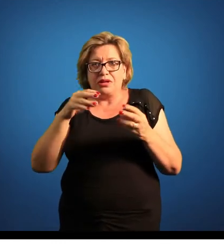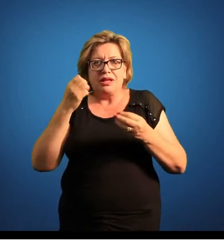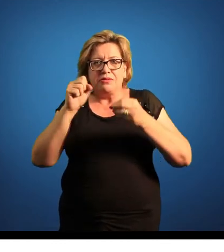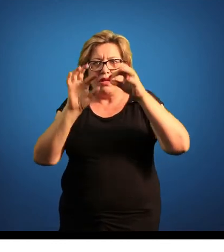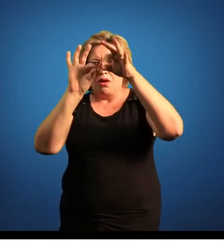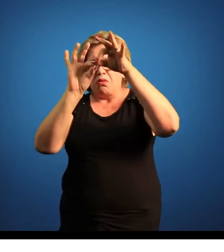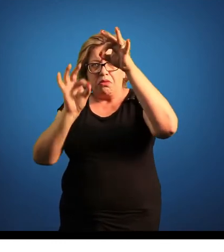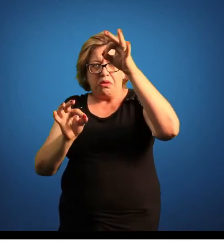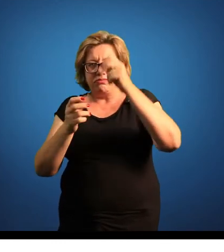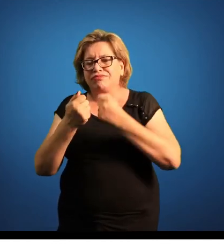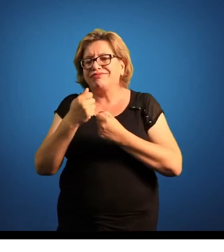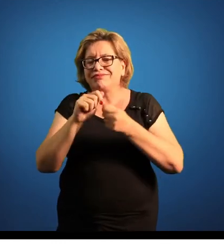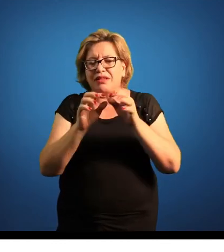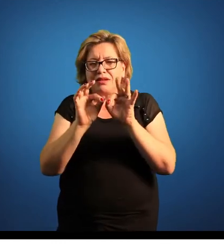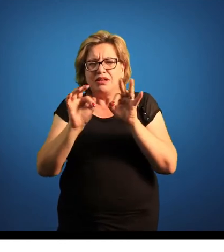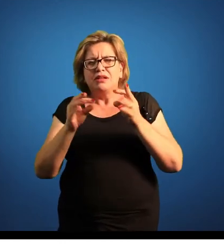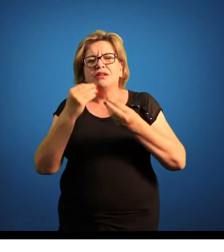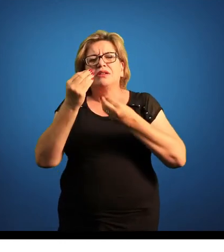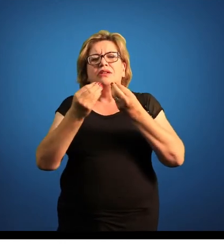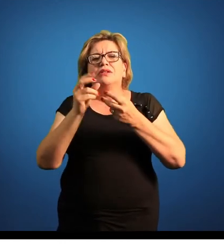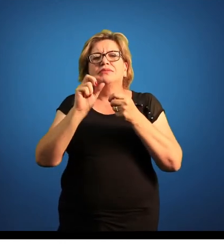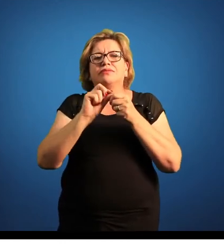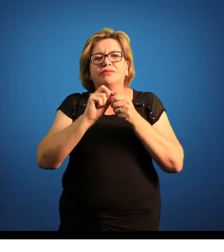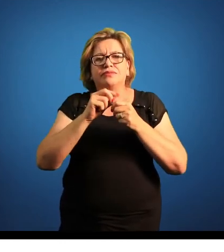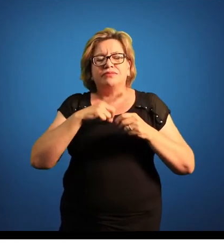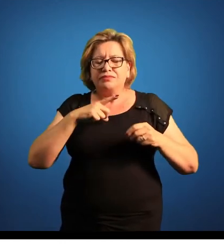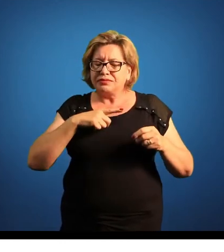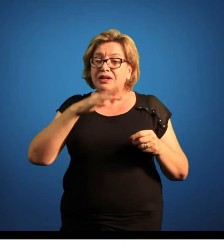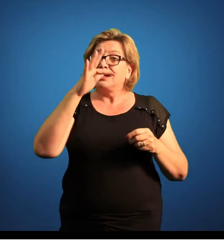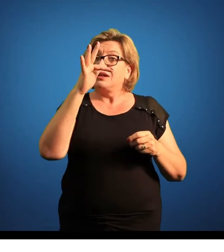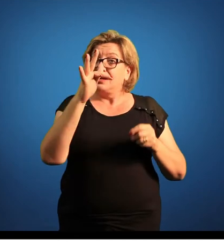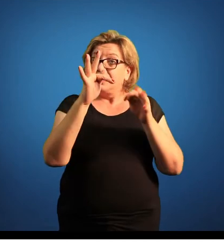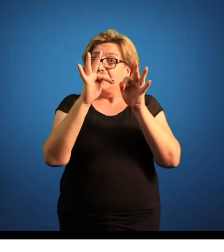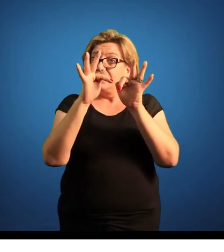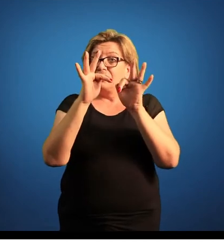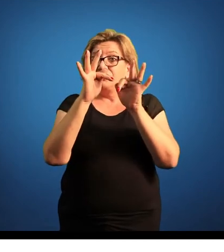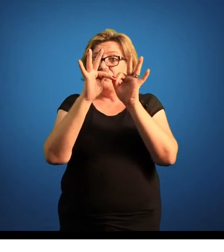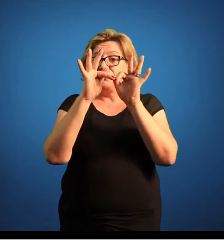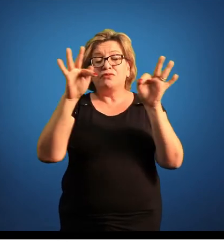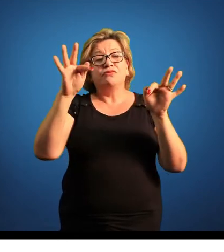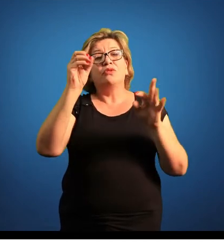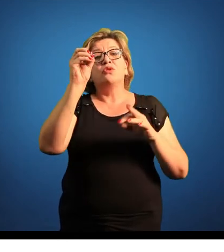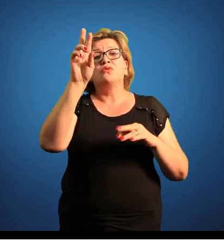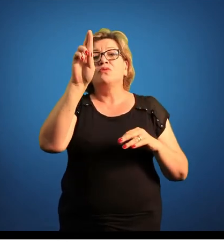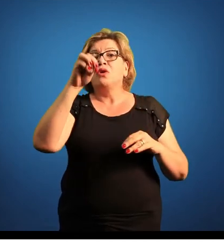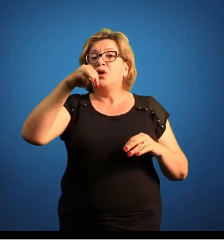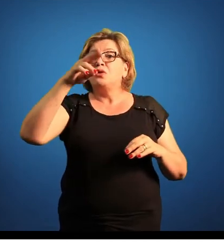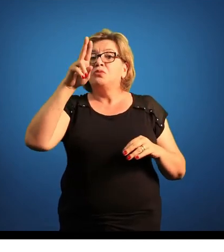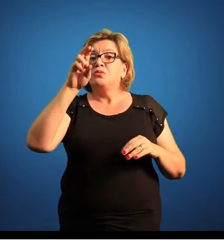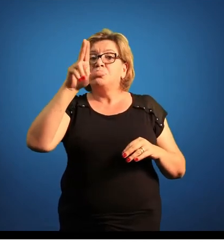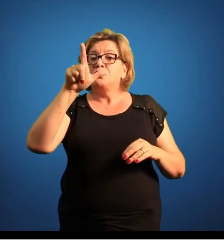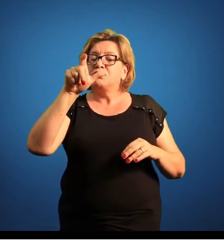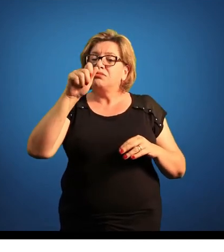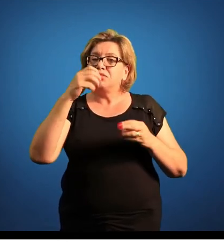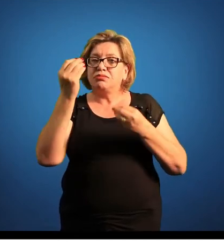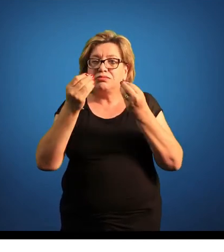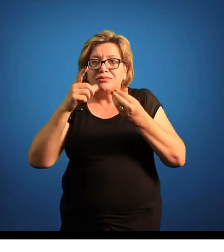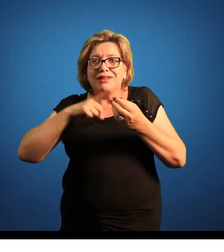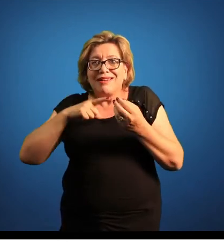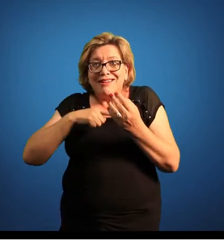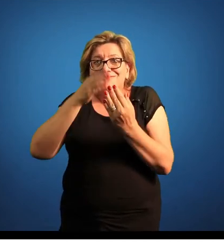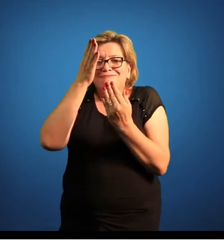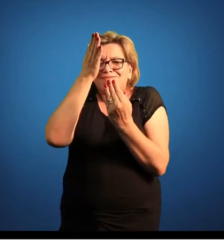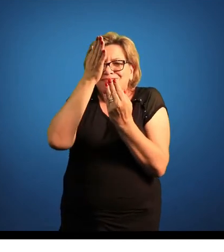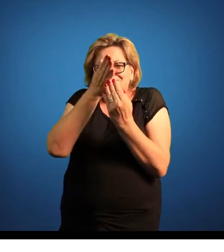de uma fórmula para fazer esse cálculo. As fórmulas existem, mas nesse caso é desnecessário. Quem é o número que está exatamente no